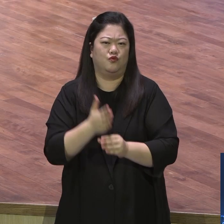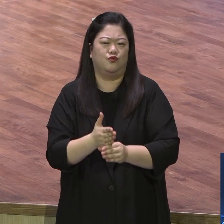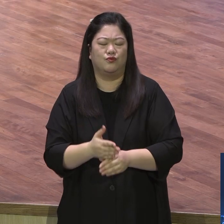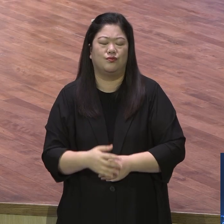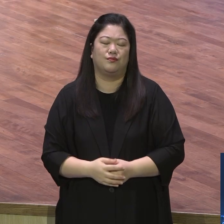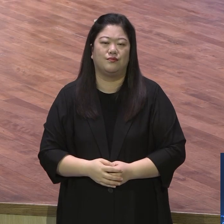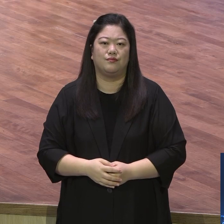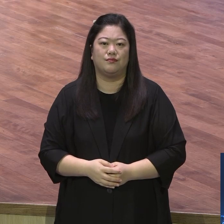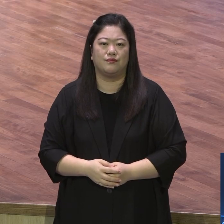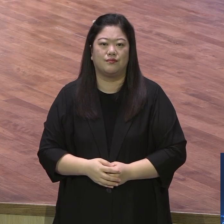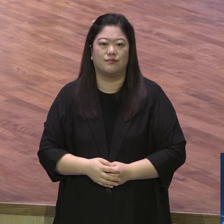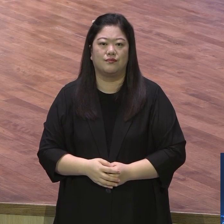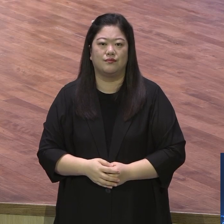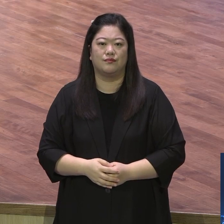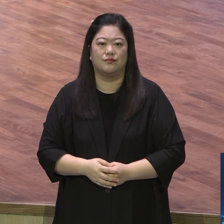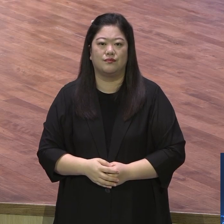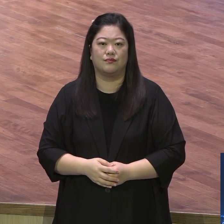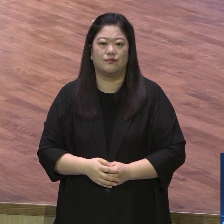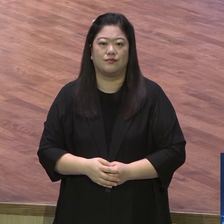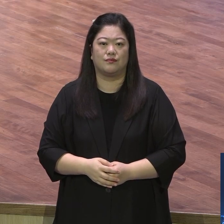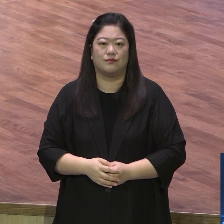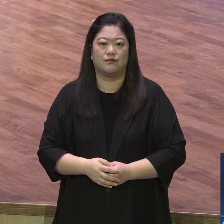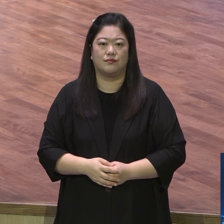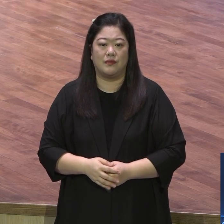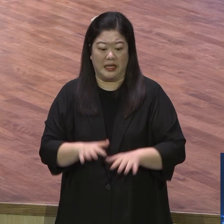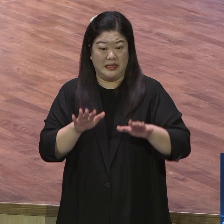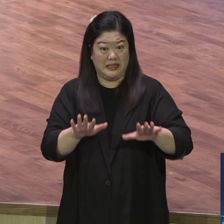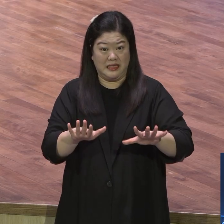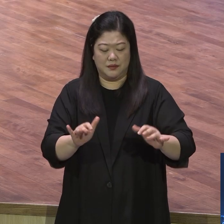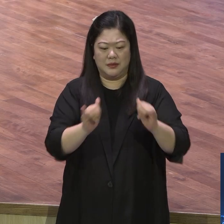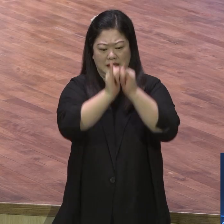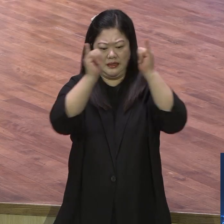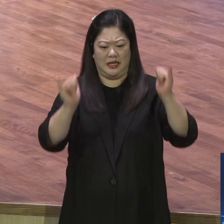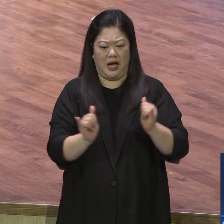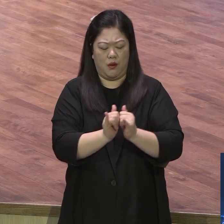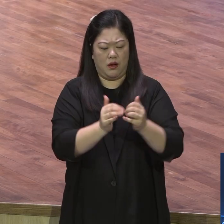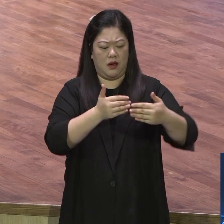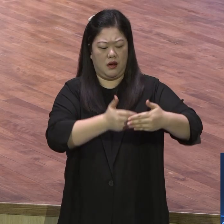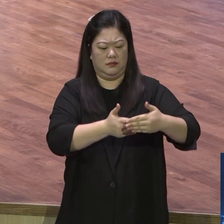오늘로 이 사회적 거리두기가 이제 또 2